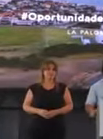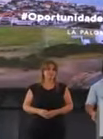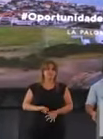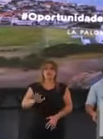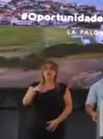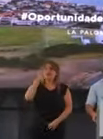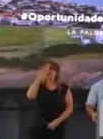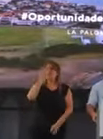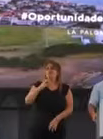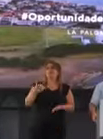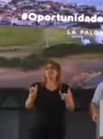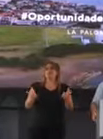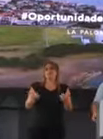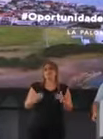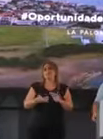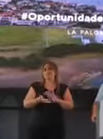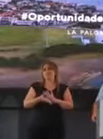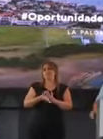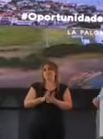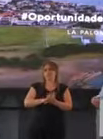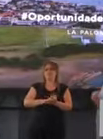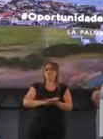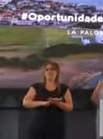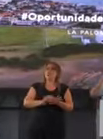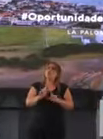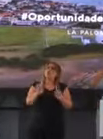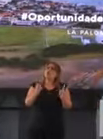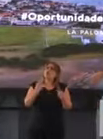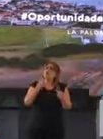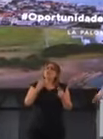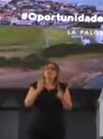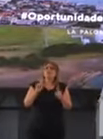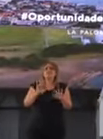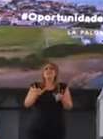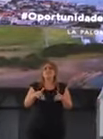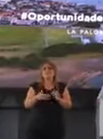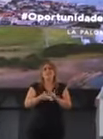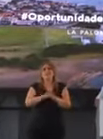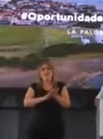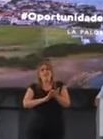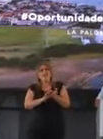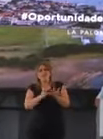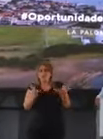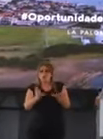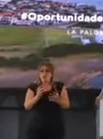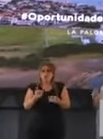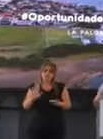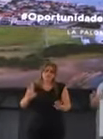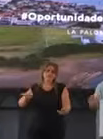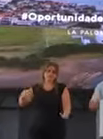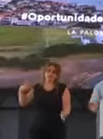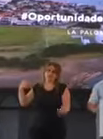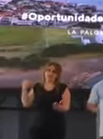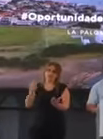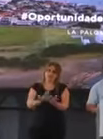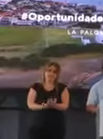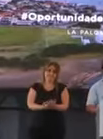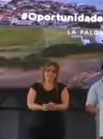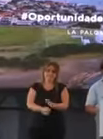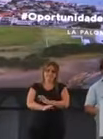El Frente Amplio se agotó. Yo creo que no solo se agotó, yo creo que fracasó. Pero por lo menos se agotó.